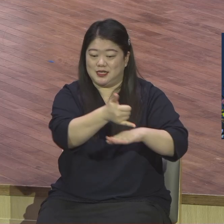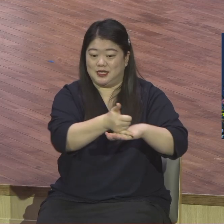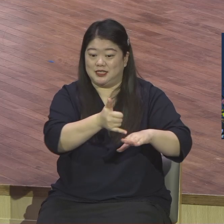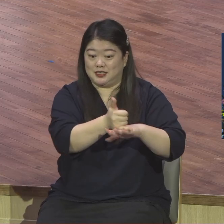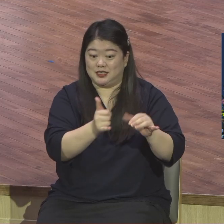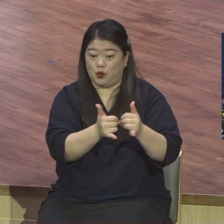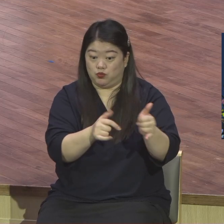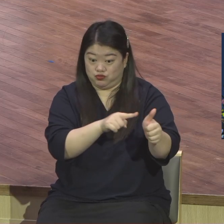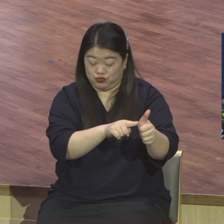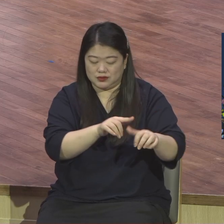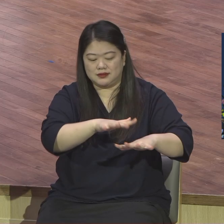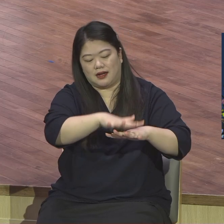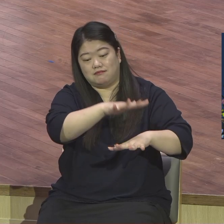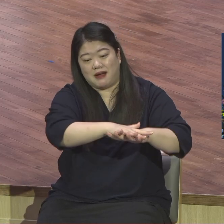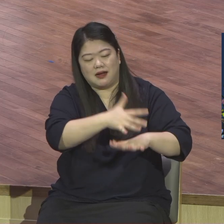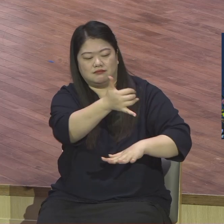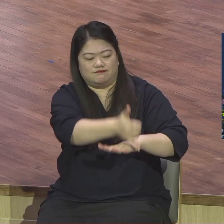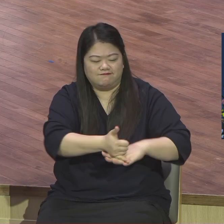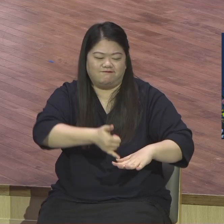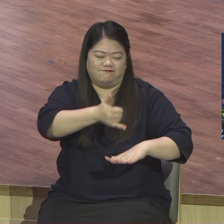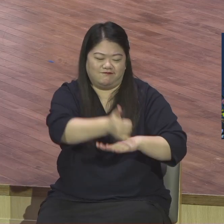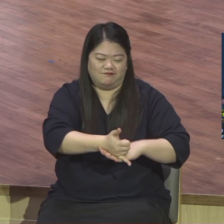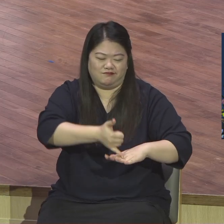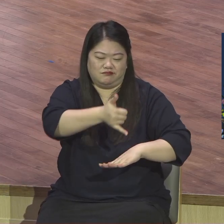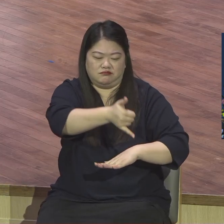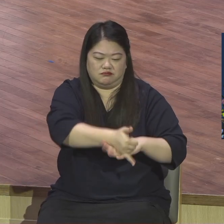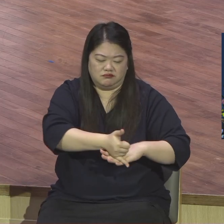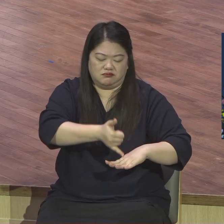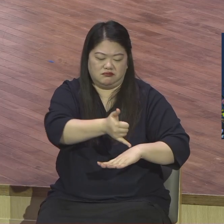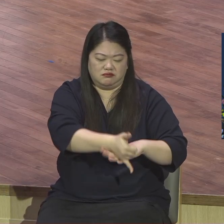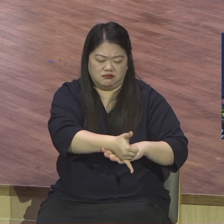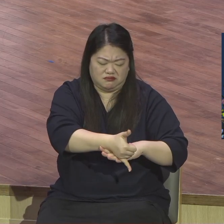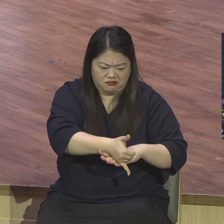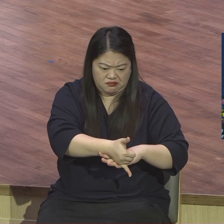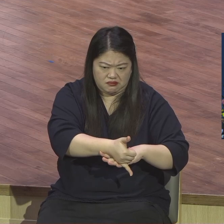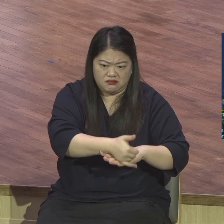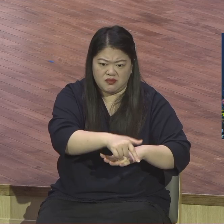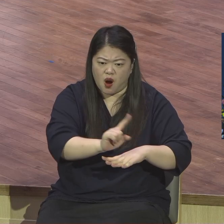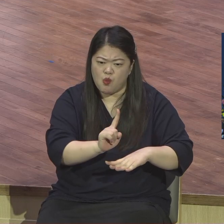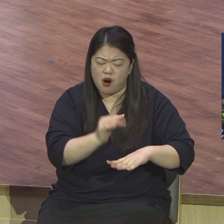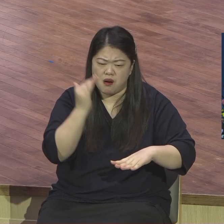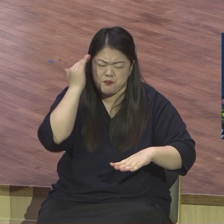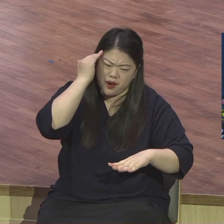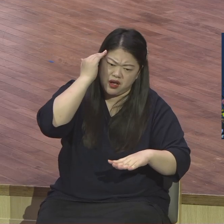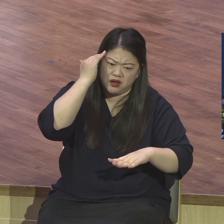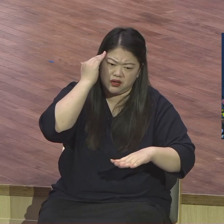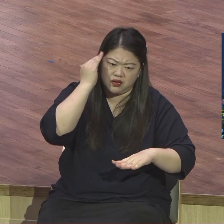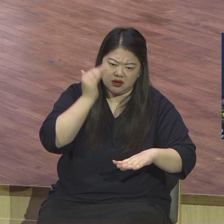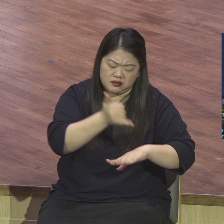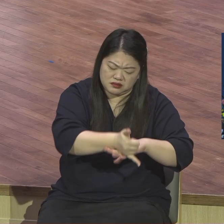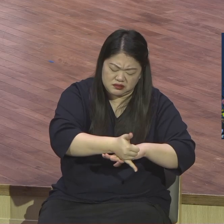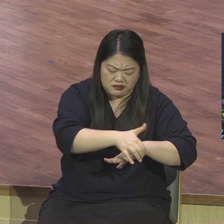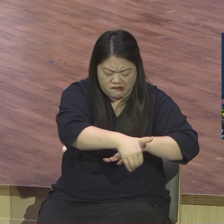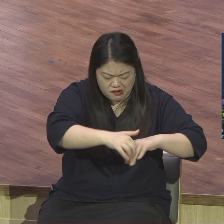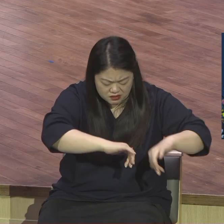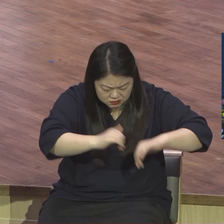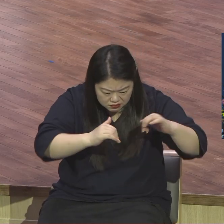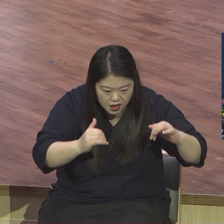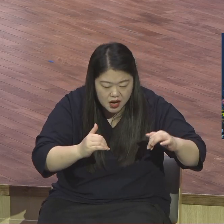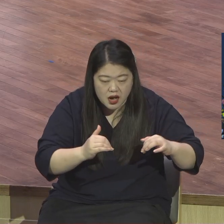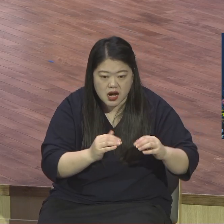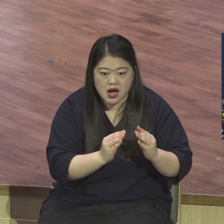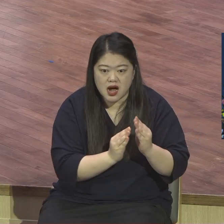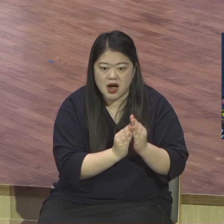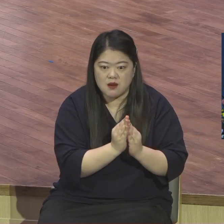농부가 논을 갈고 있는데 덜커덩해서 땅을 파보니까 그야말로 어마어마한 보물상자가